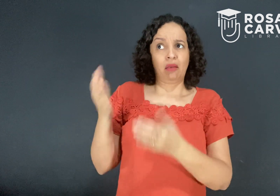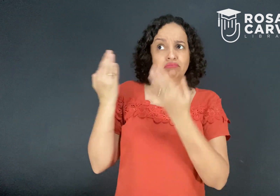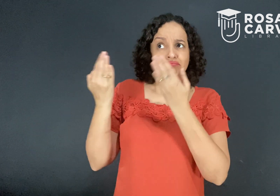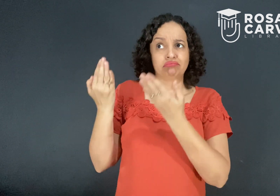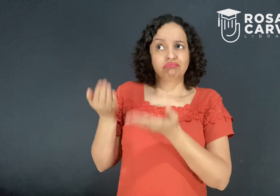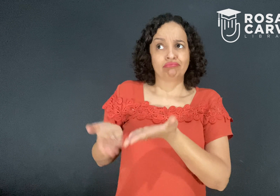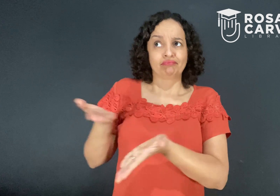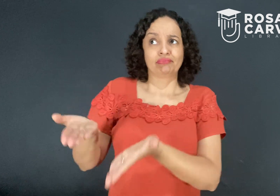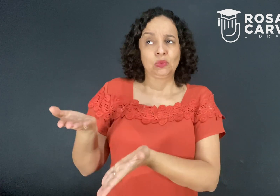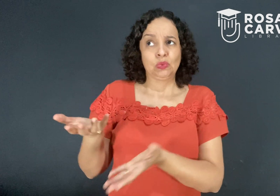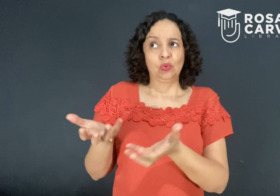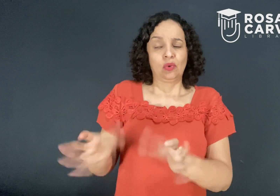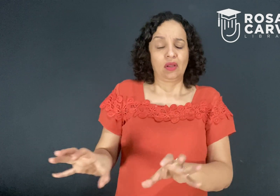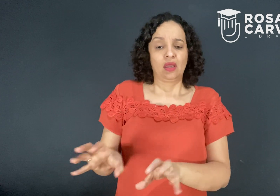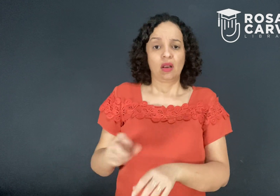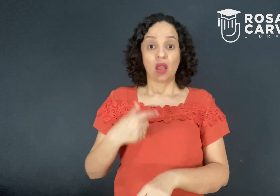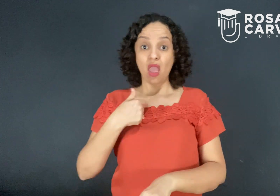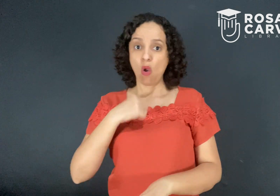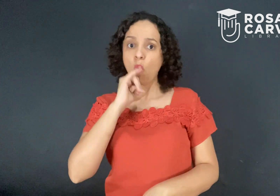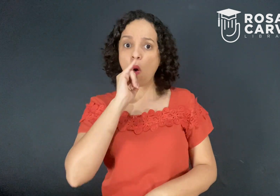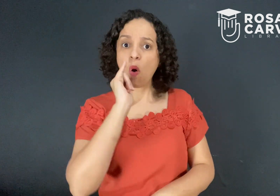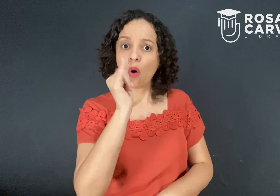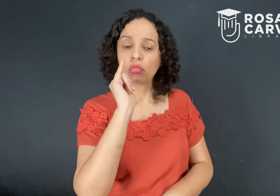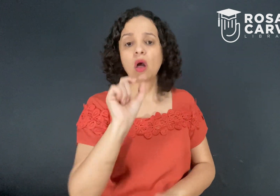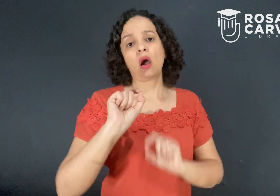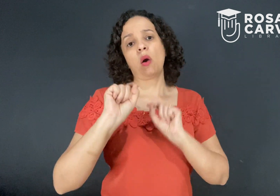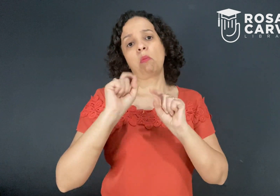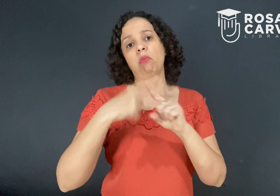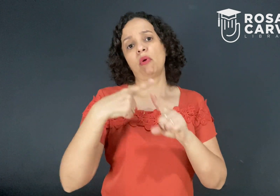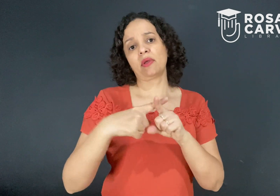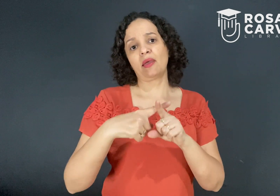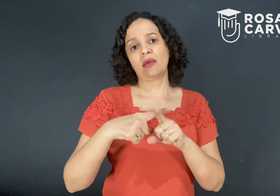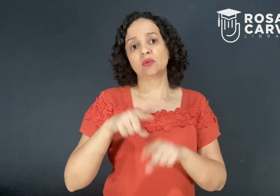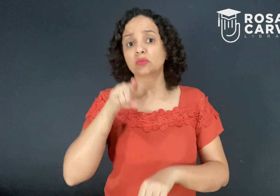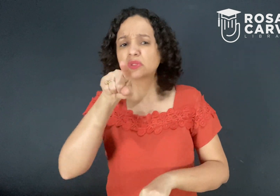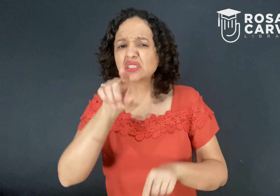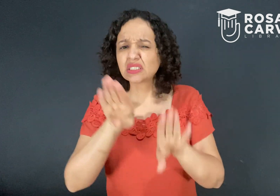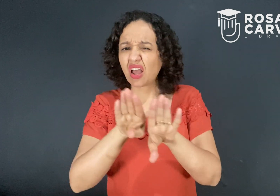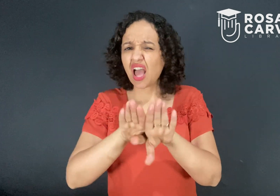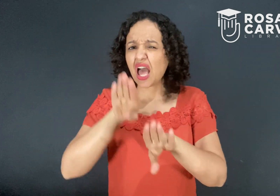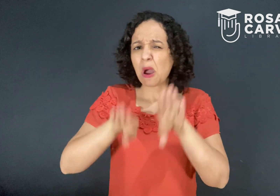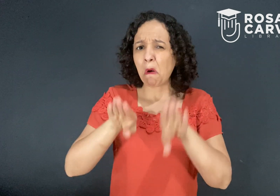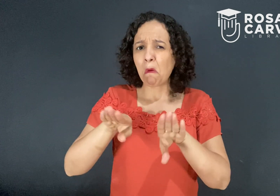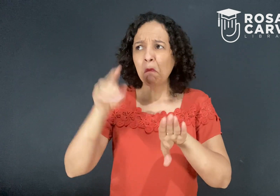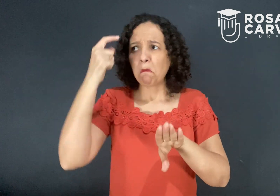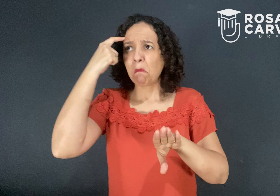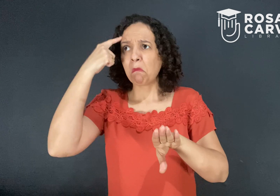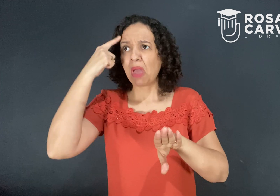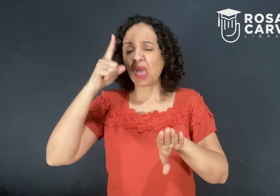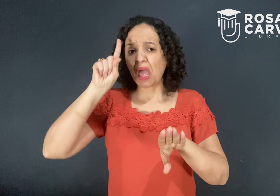né? Então estou até aqui compartilhando para você que pensa que psicoterapia é coisa de doido, para